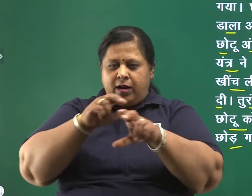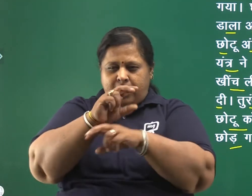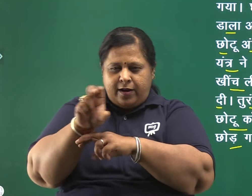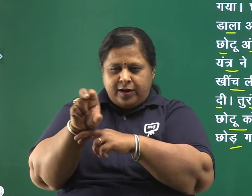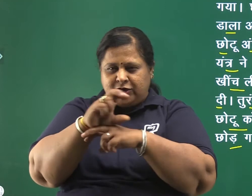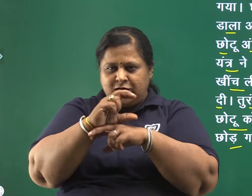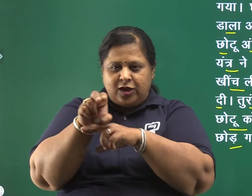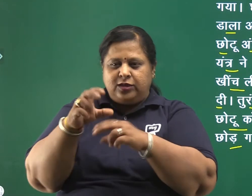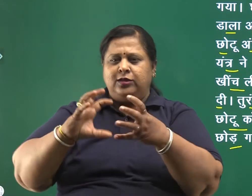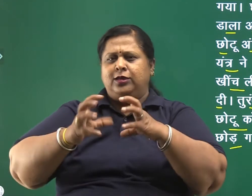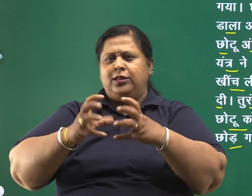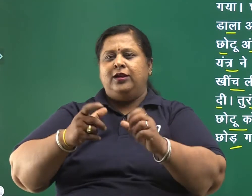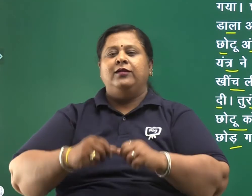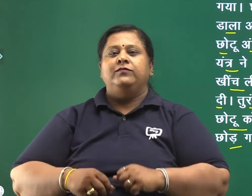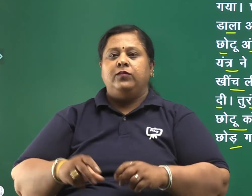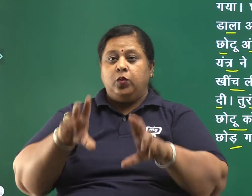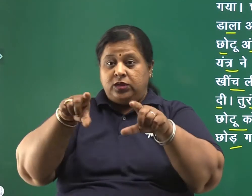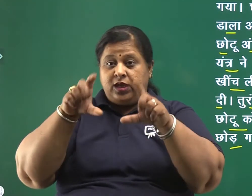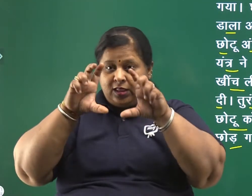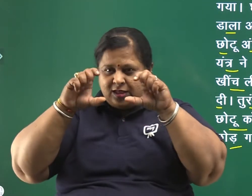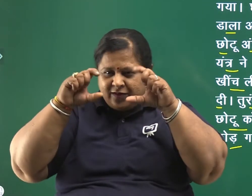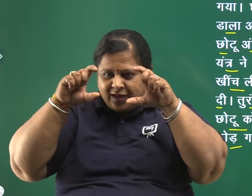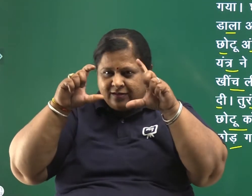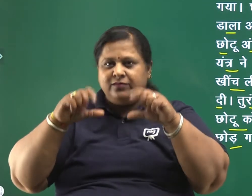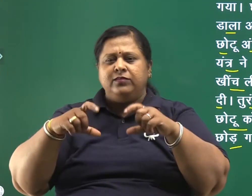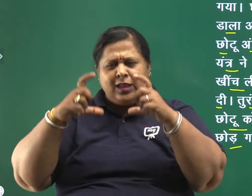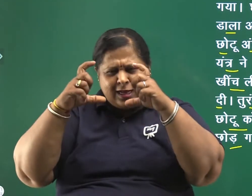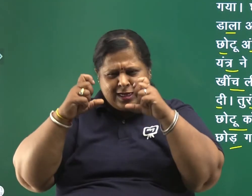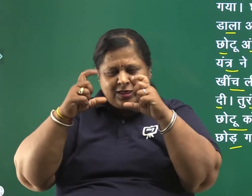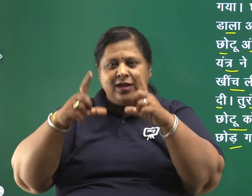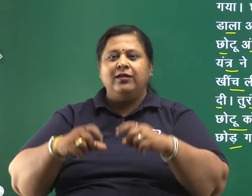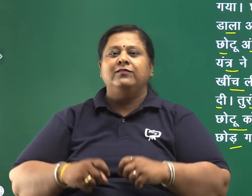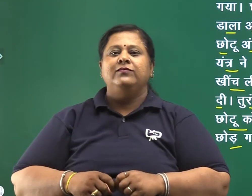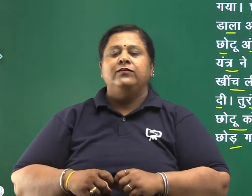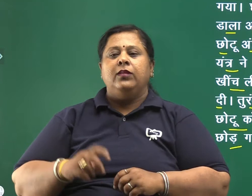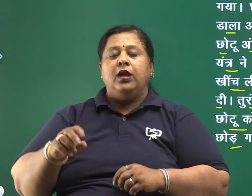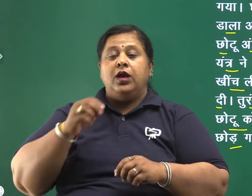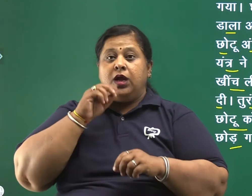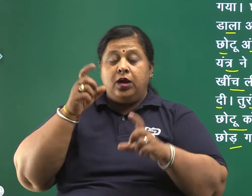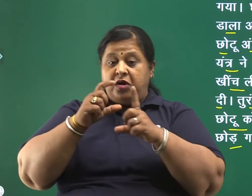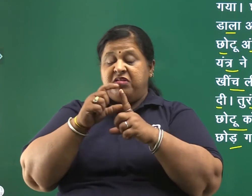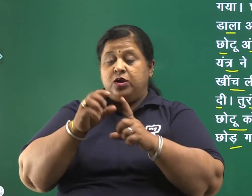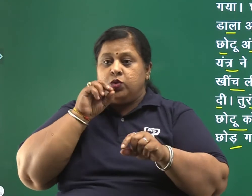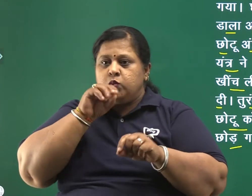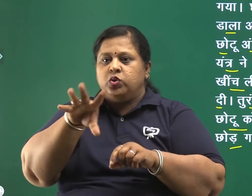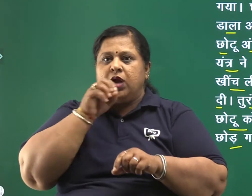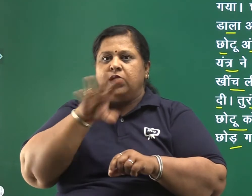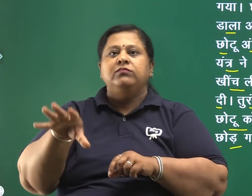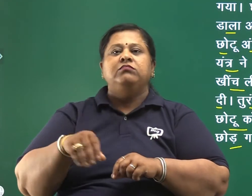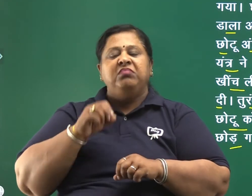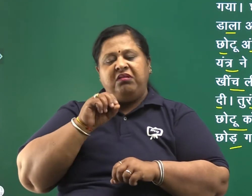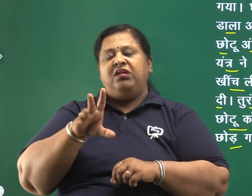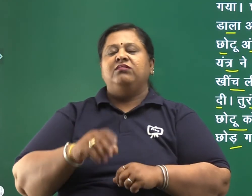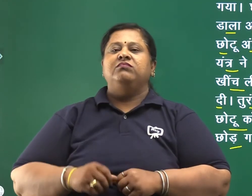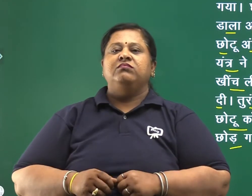ने उसकी तस्वीर खींचकर खतरे की सूचना